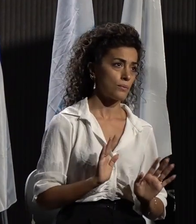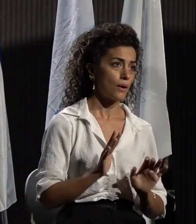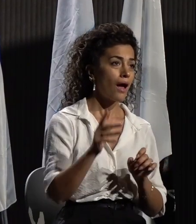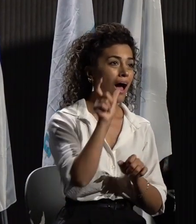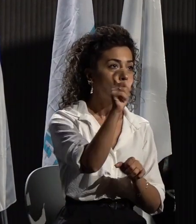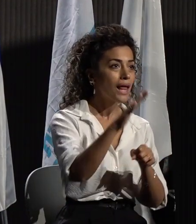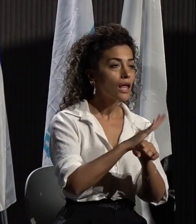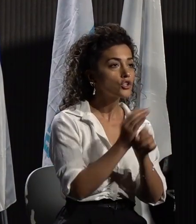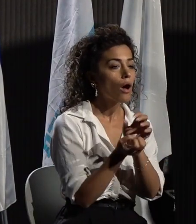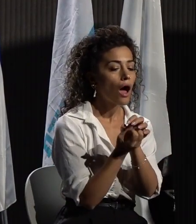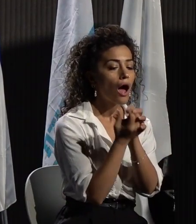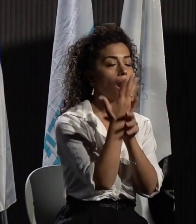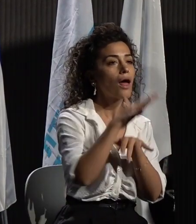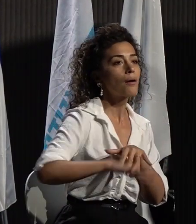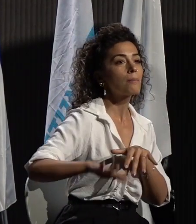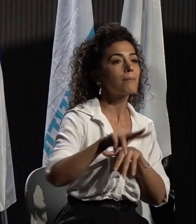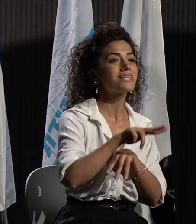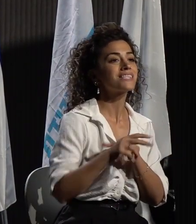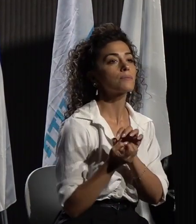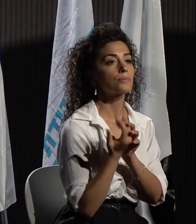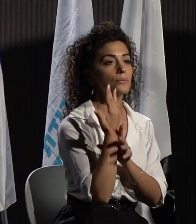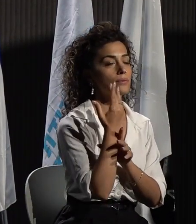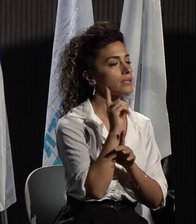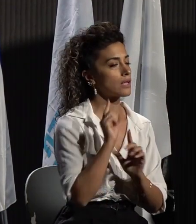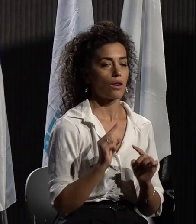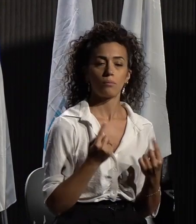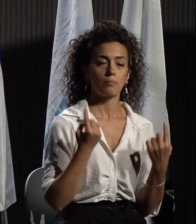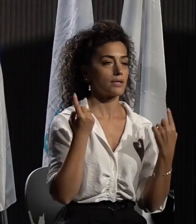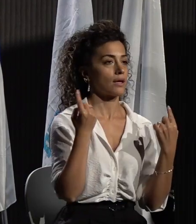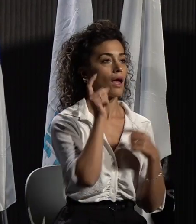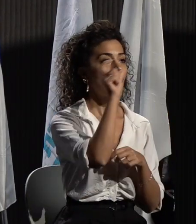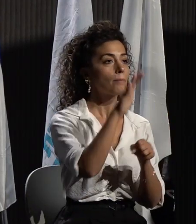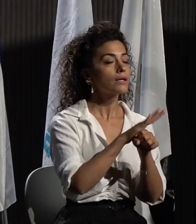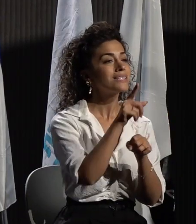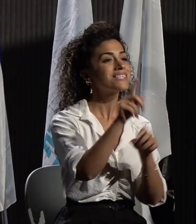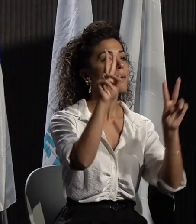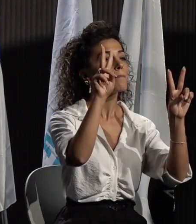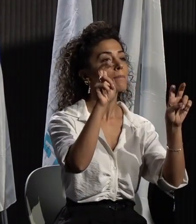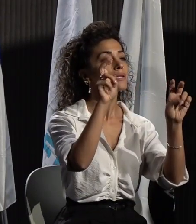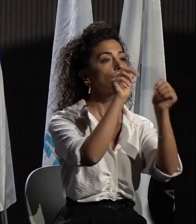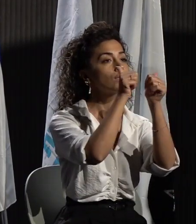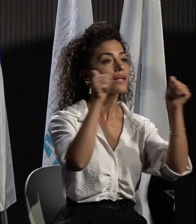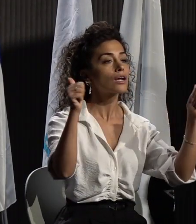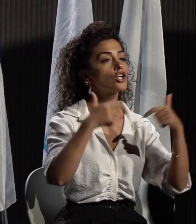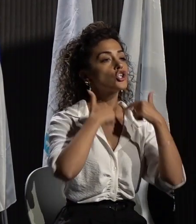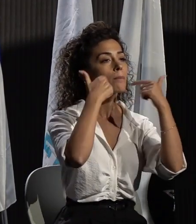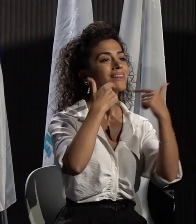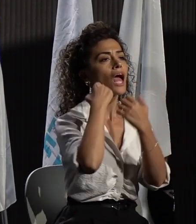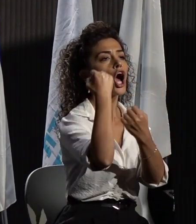מאליו, מתוך הציבור, ולא במקרה. זהו ביטוי תנ"כי המתאר כוח